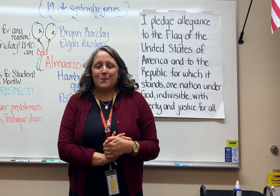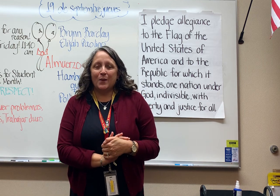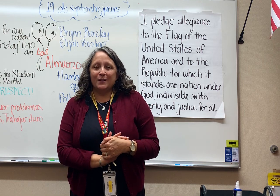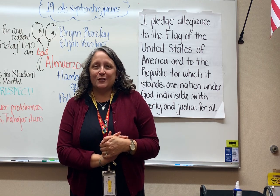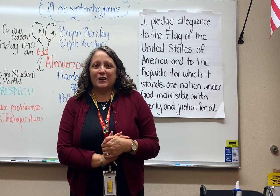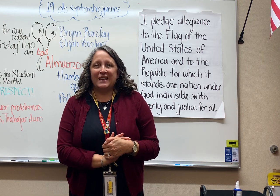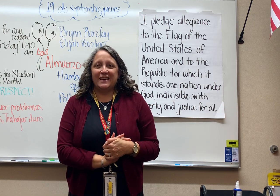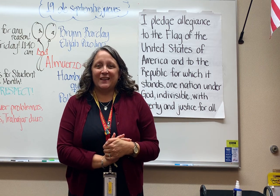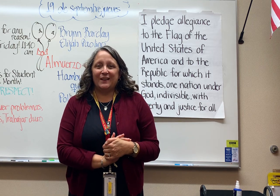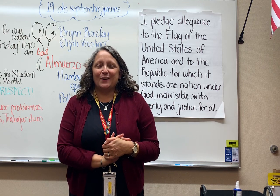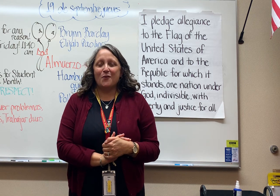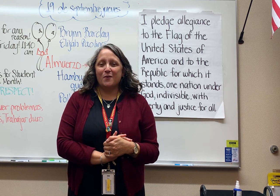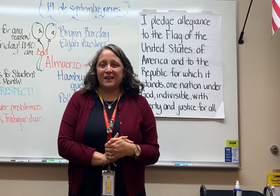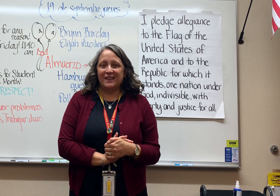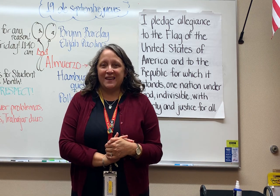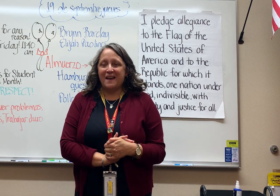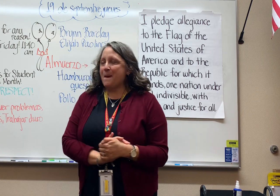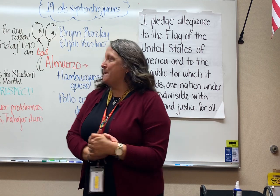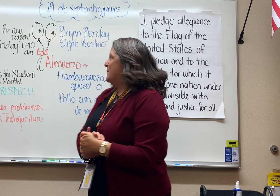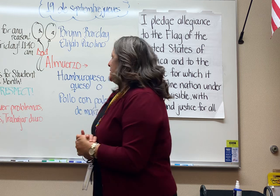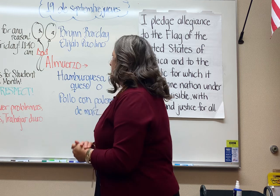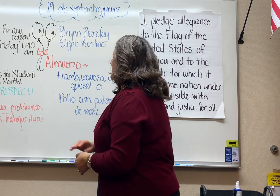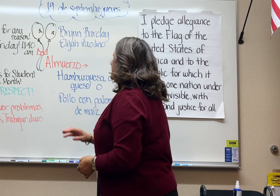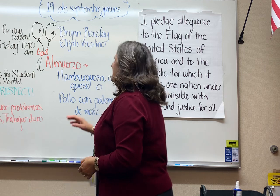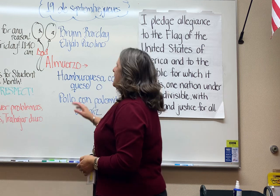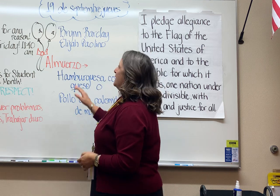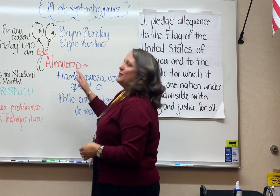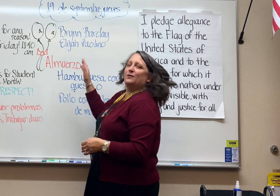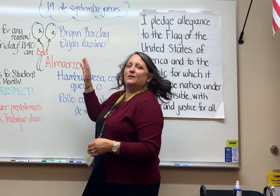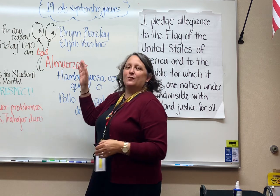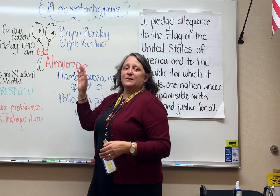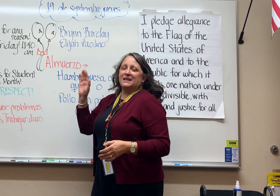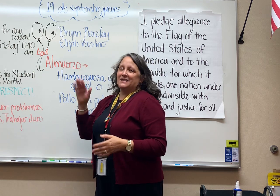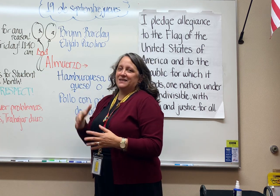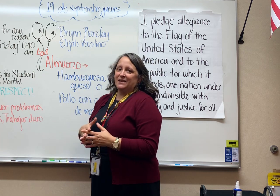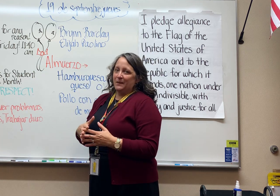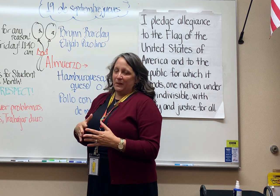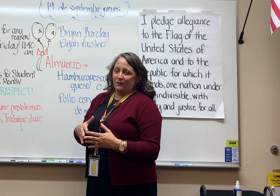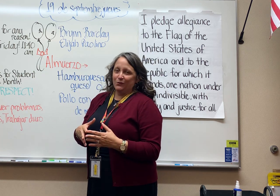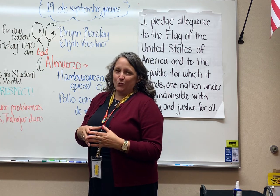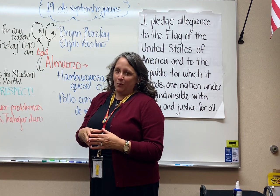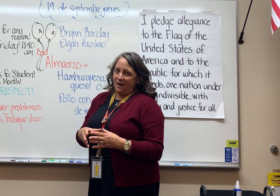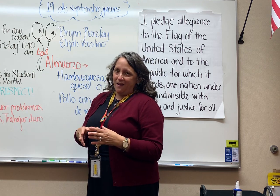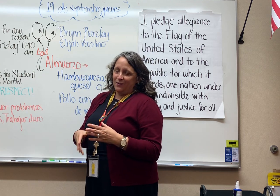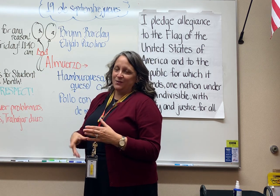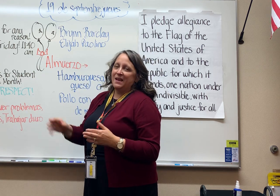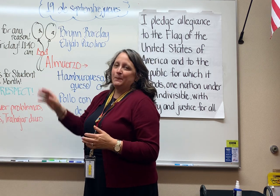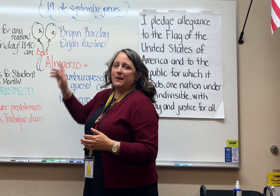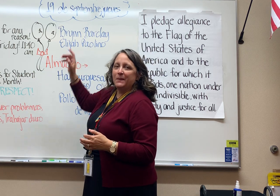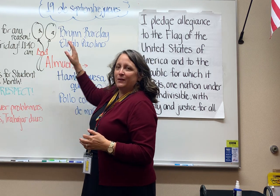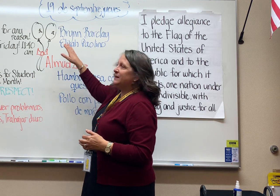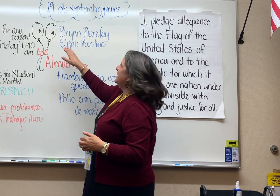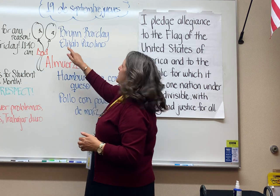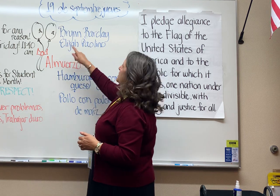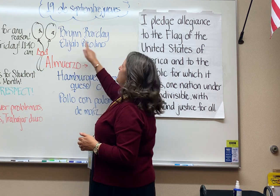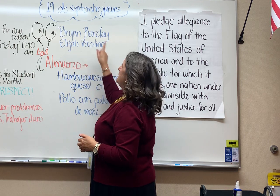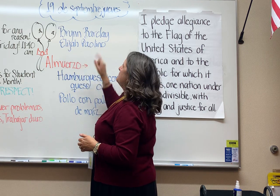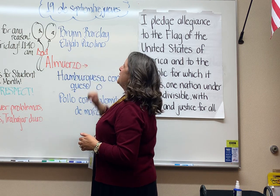Bueno, hoy día vamos a empezar con los que están celebrando su cumpleaños. Primero tenemos Brent